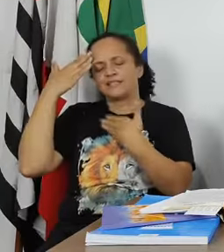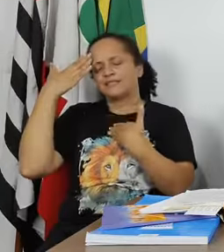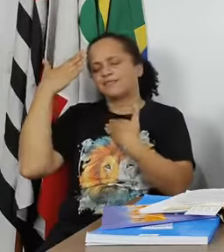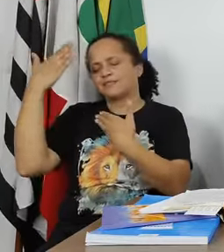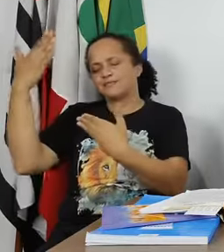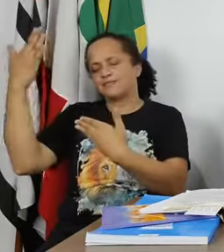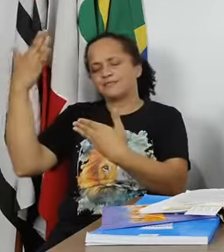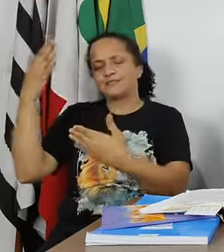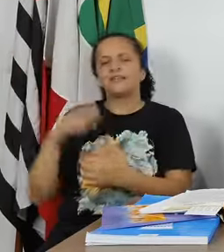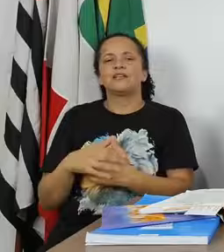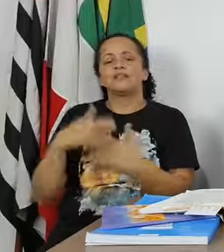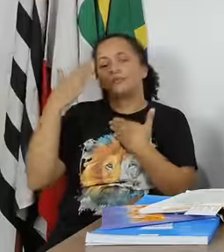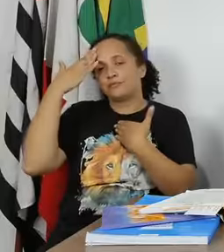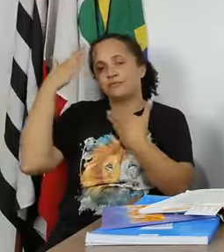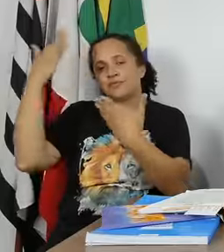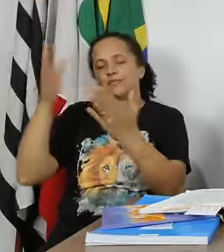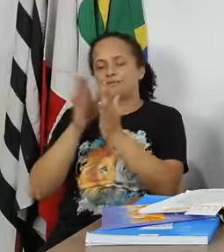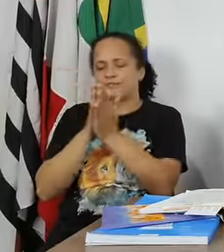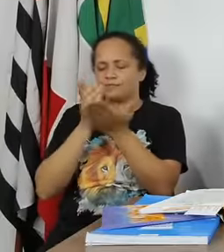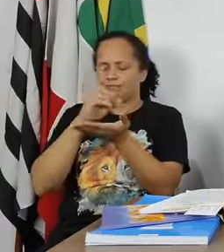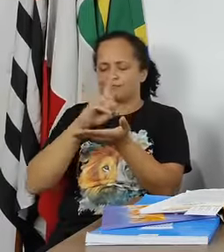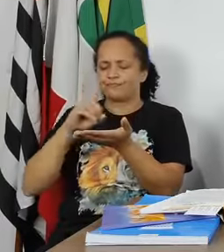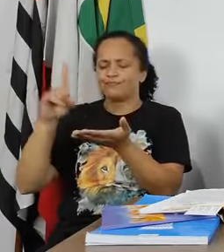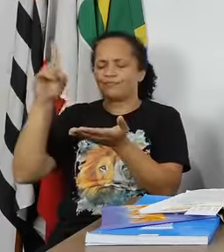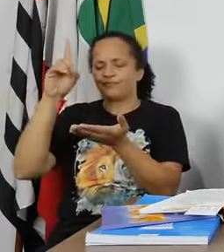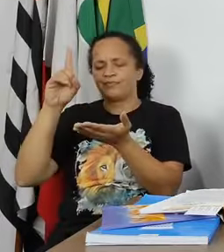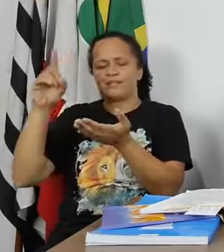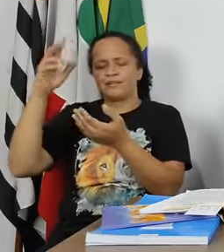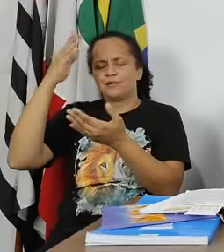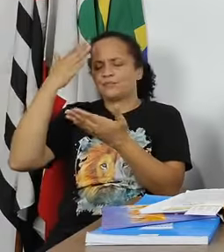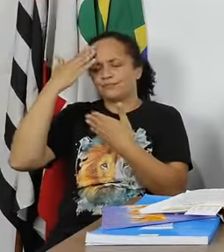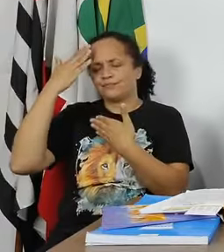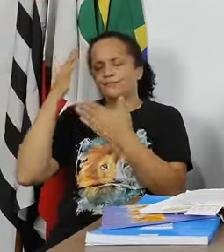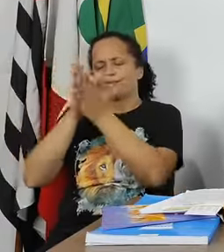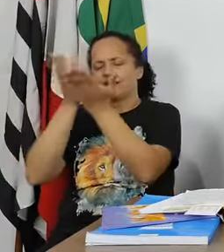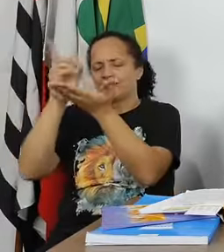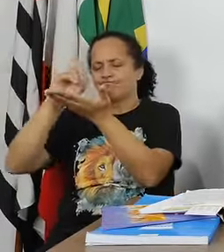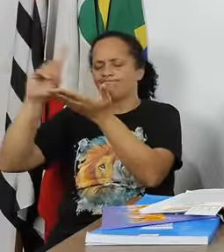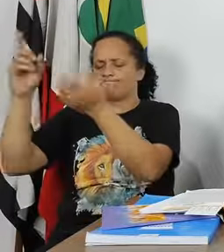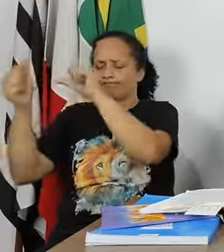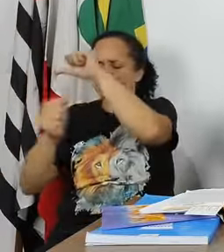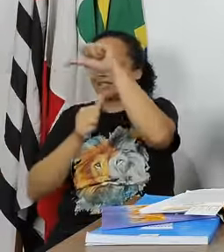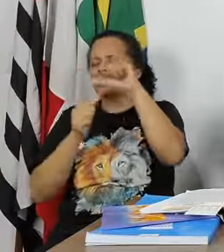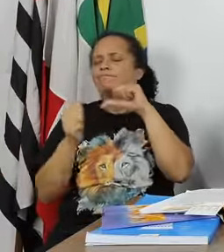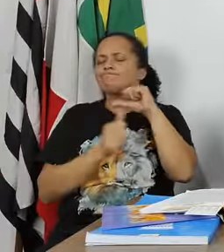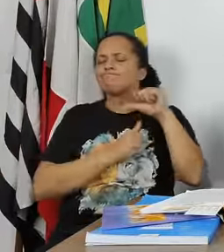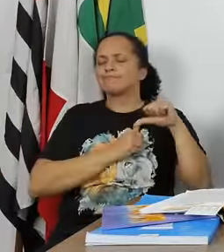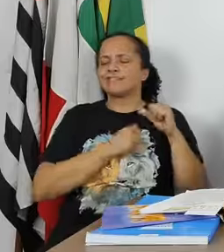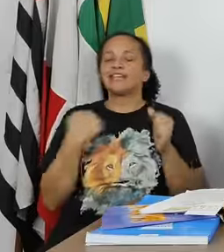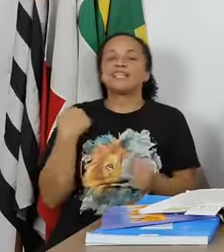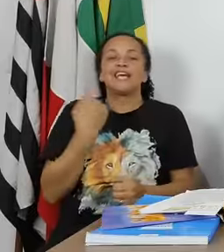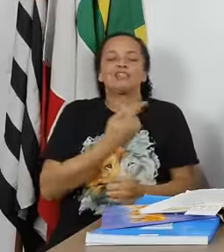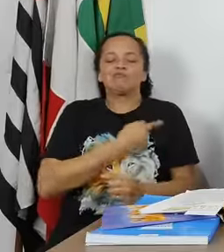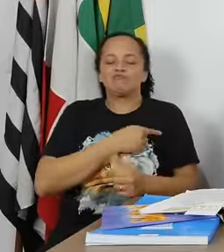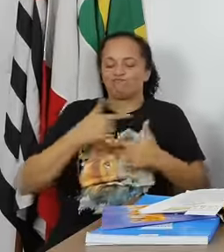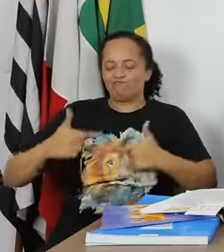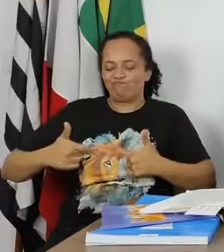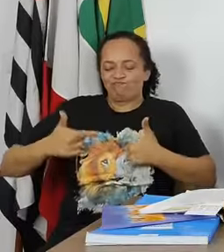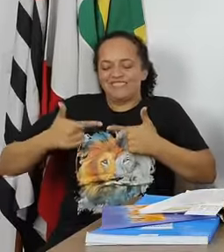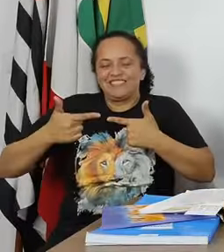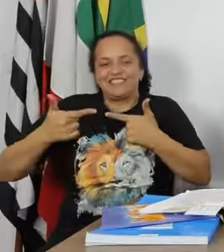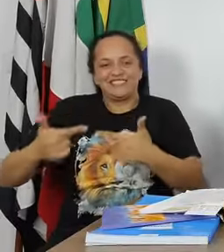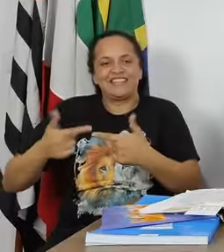Obrigado, Deus, por essa palavra maravilhosa. Uma palavra que não volta vazia, uma palavra que nos encoraja, Pai, a seguir